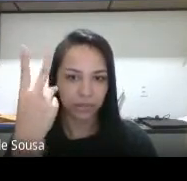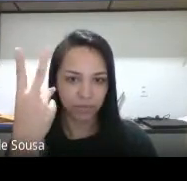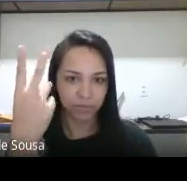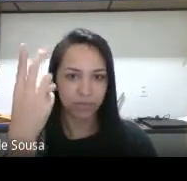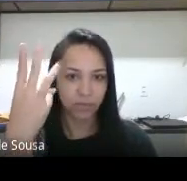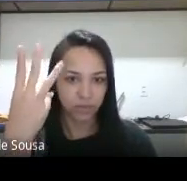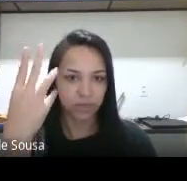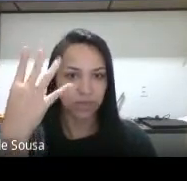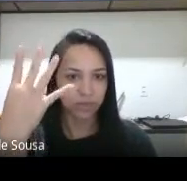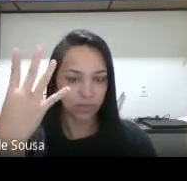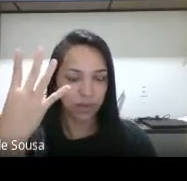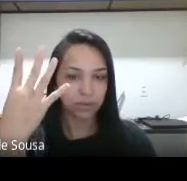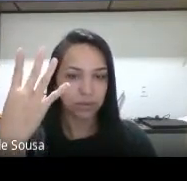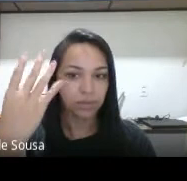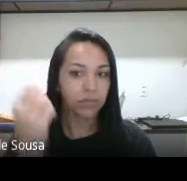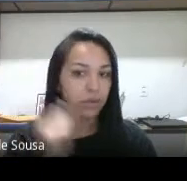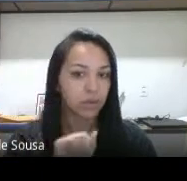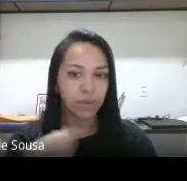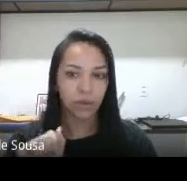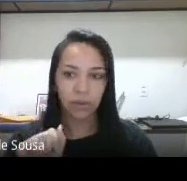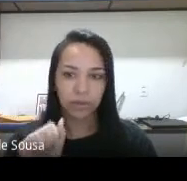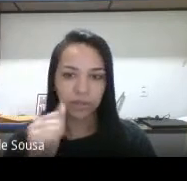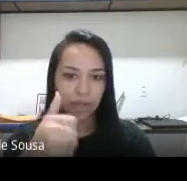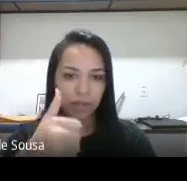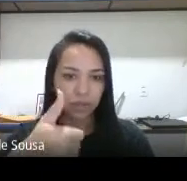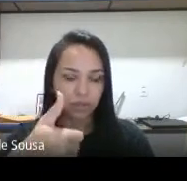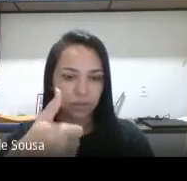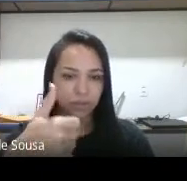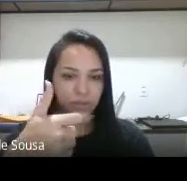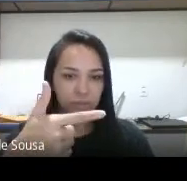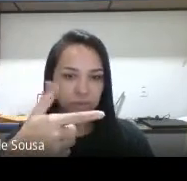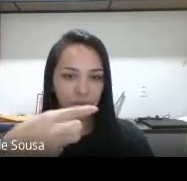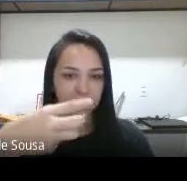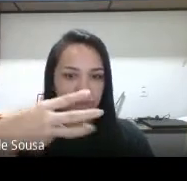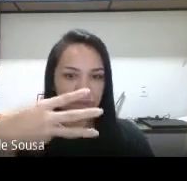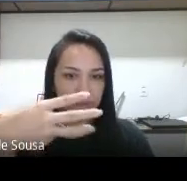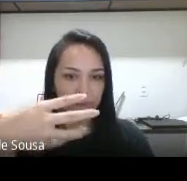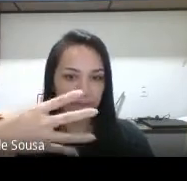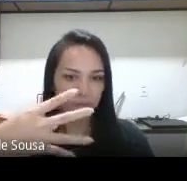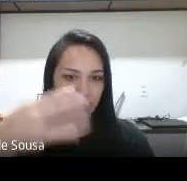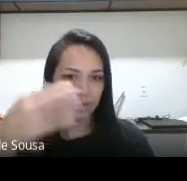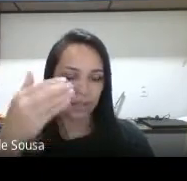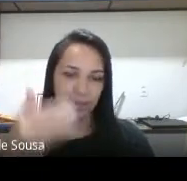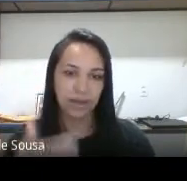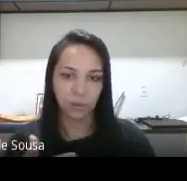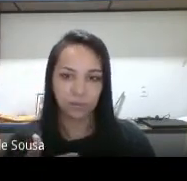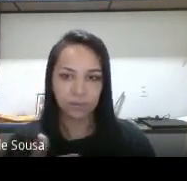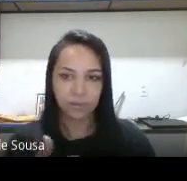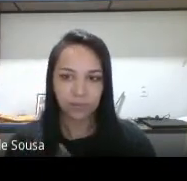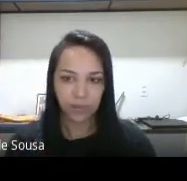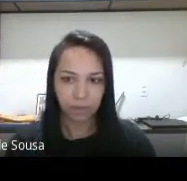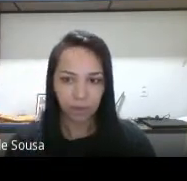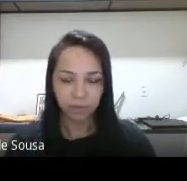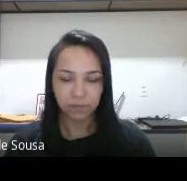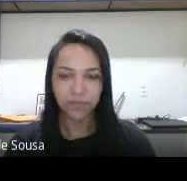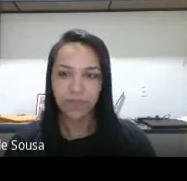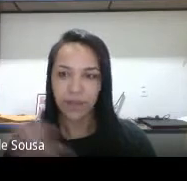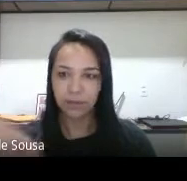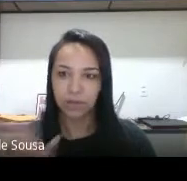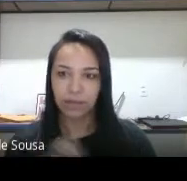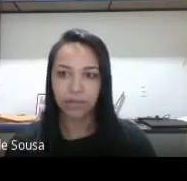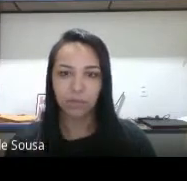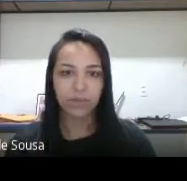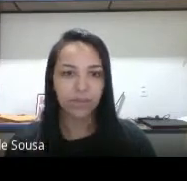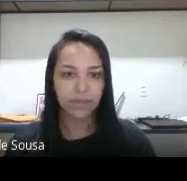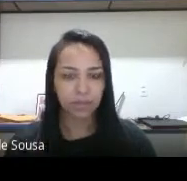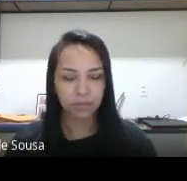quantidade, 2, 3, 4. Não é quantidade, 1, 2, 3, 4, lateral, tá bom? E aí do